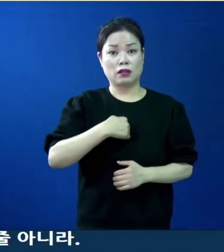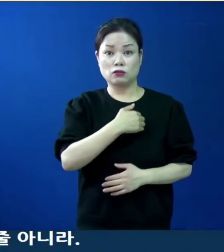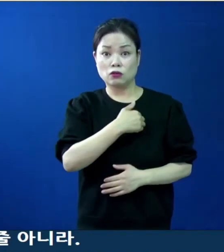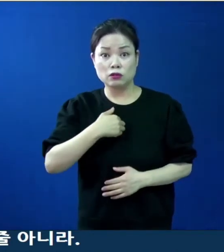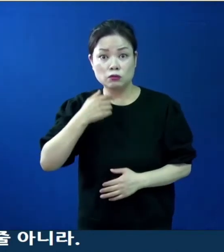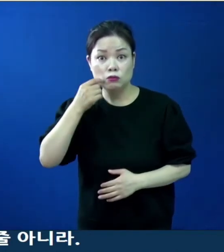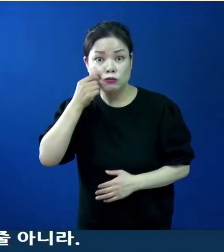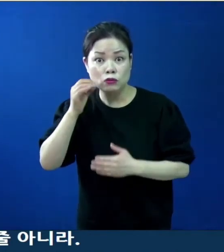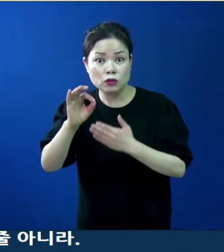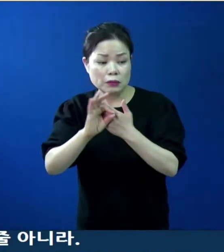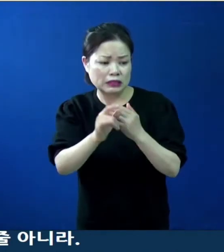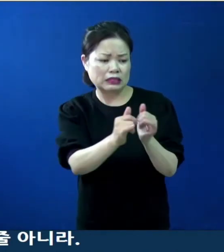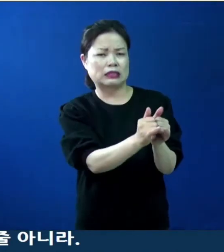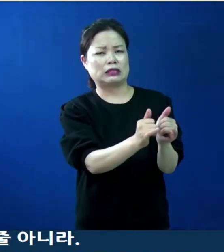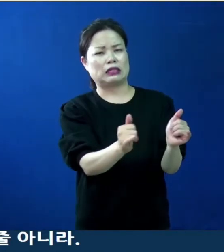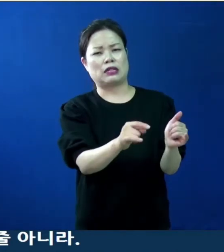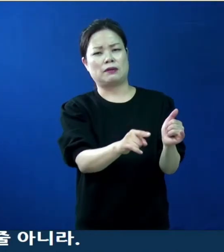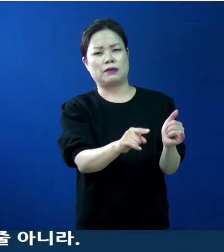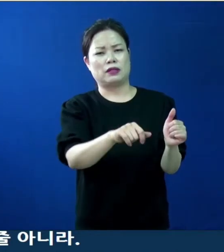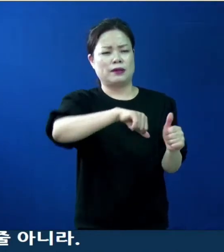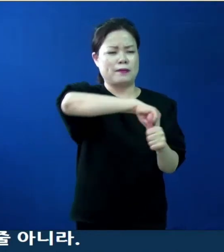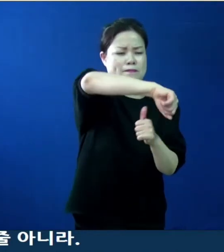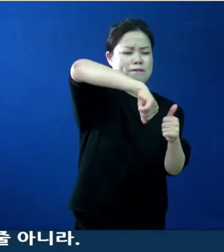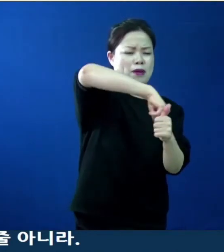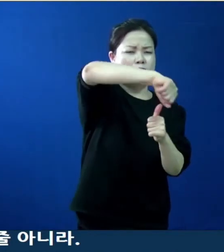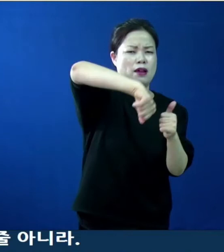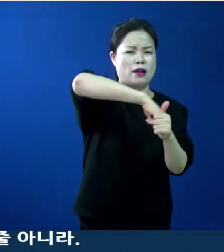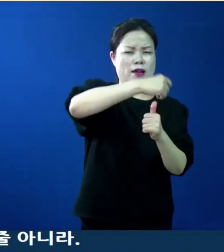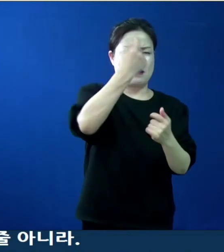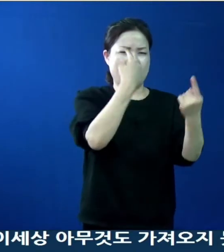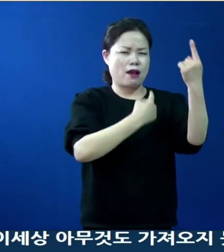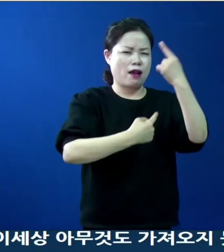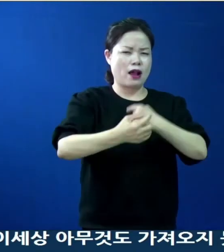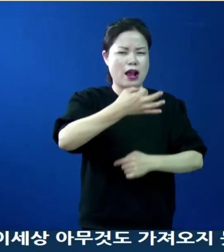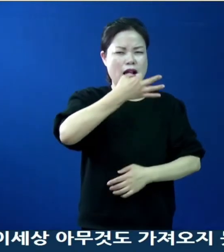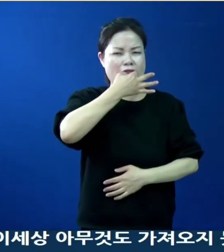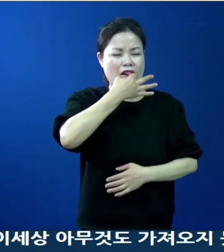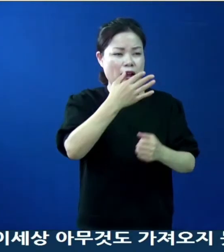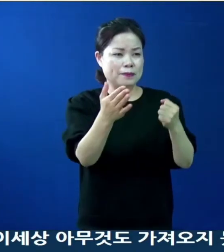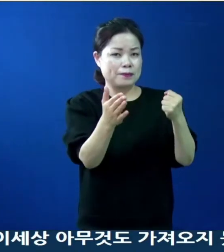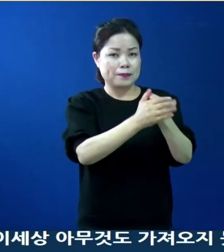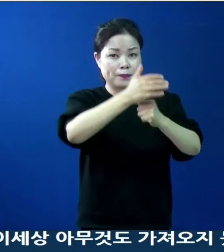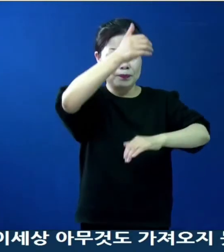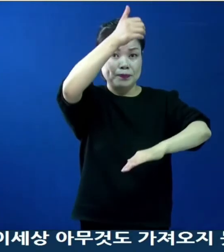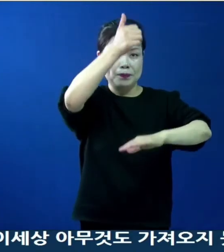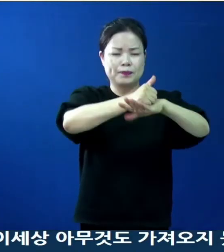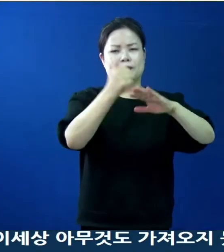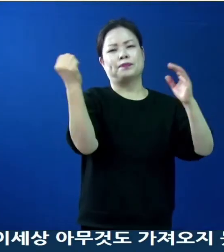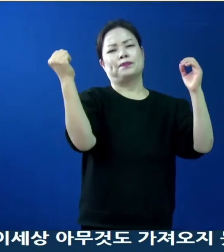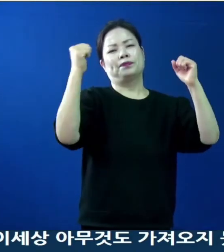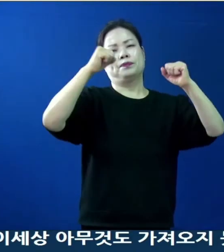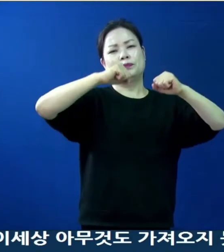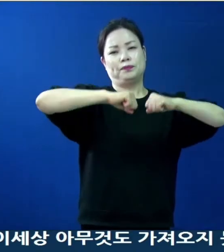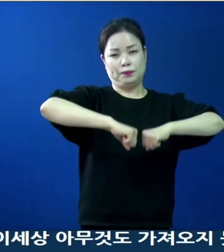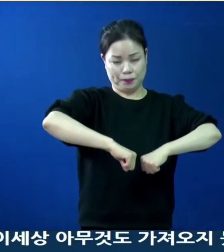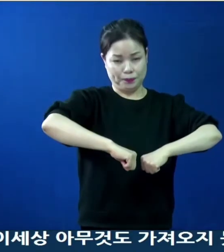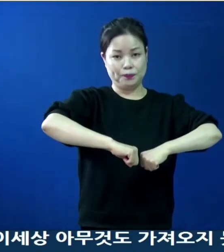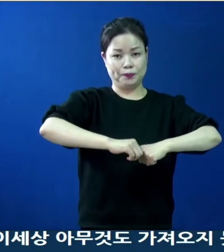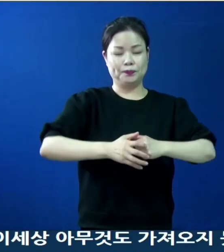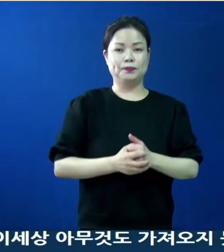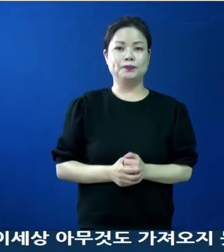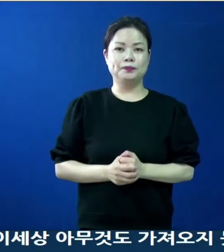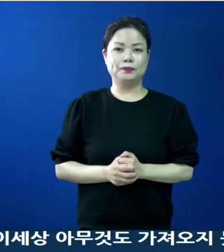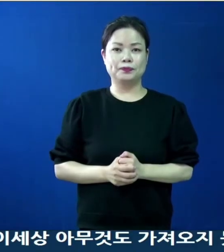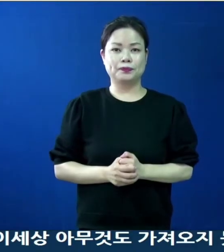못하면 여러분, 그 사람은 이 올무와 이 해로운 욕심에 떨어져서 결국 멸망을 당할 수밖에 없다는